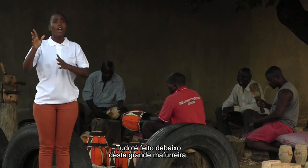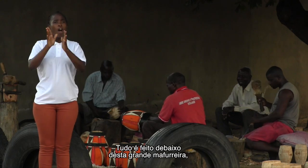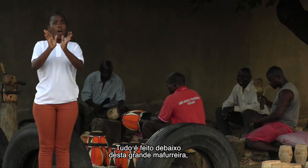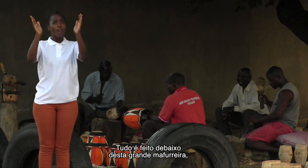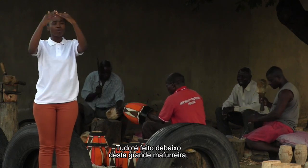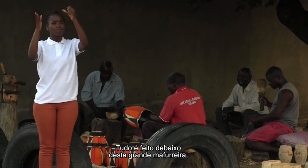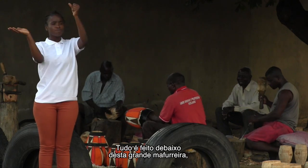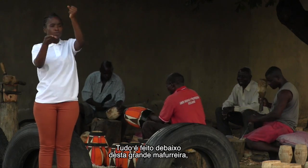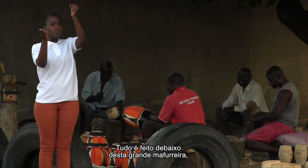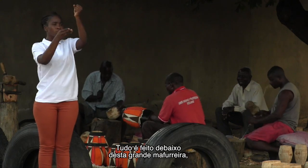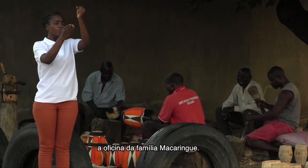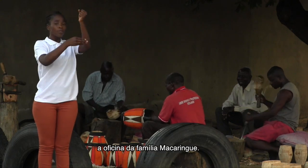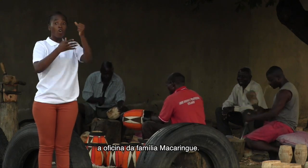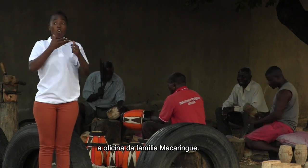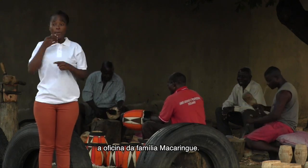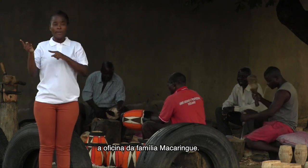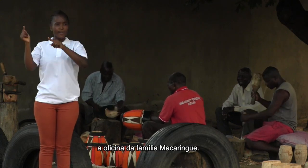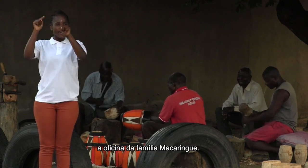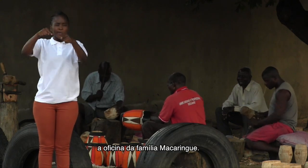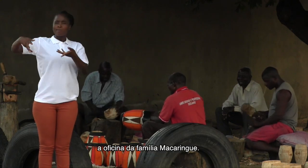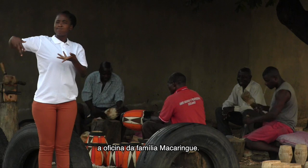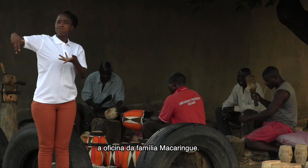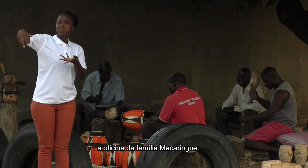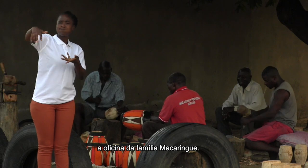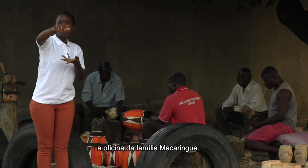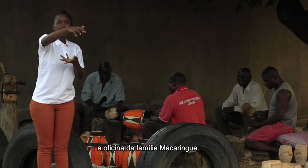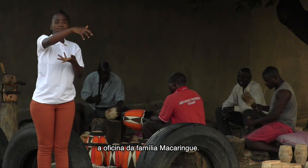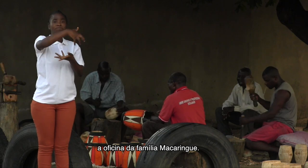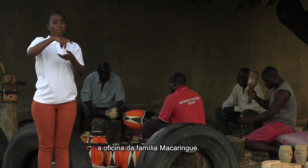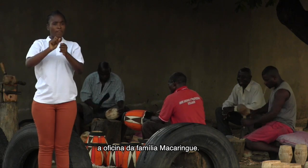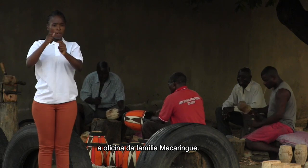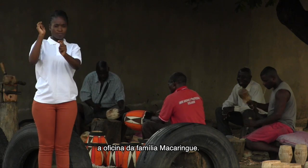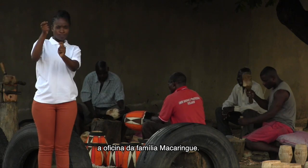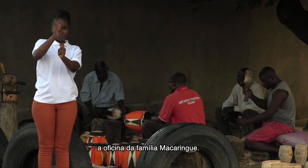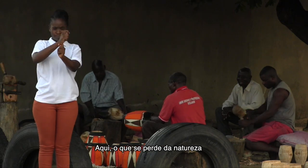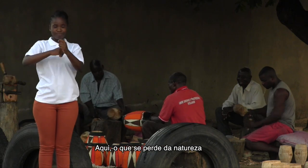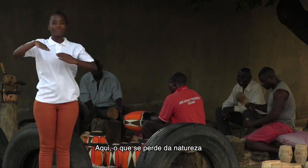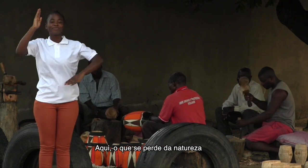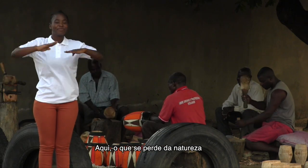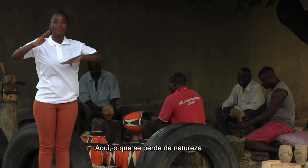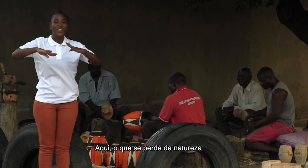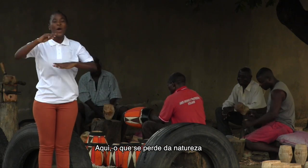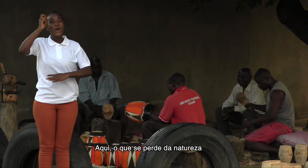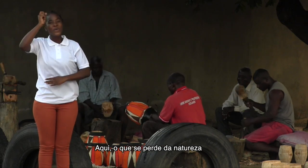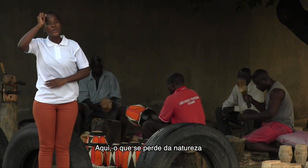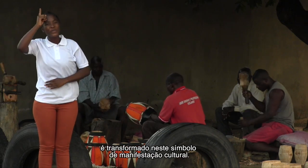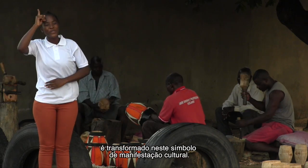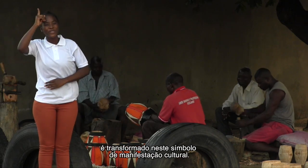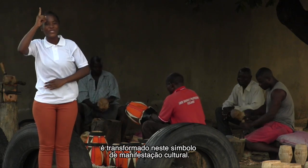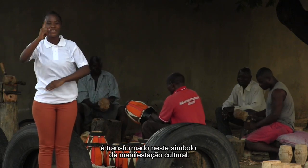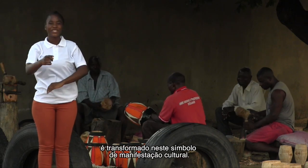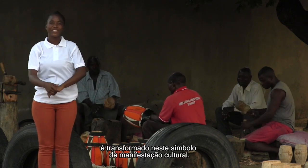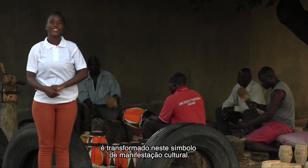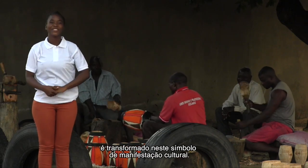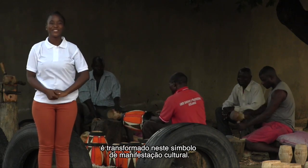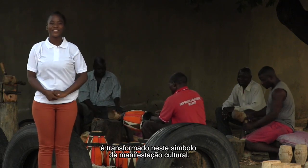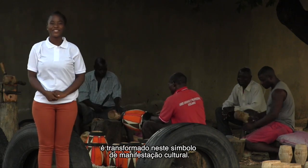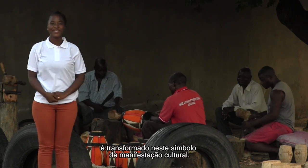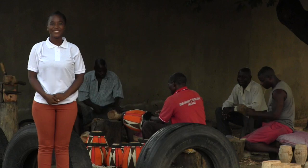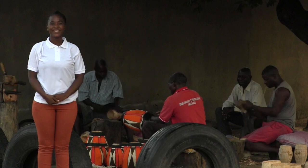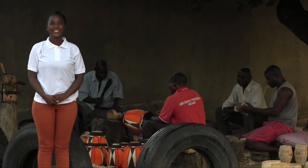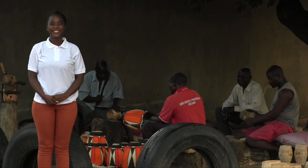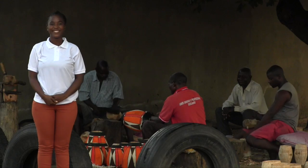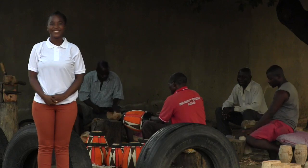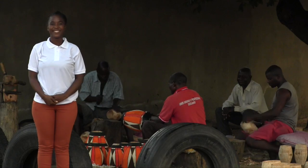debaixo desta grande maforreira, na oficina da família Macaringue. Aqui, o que se perde de natureza é